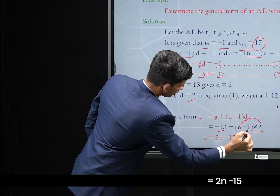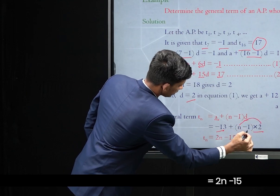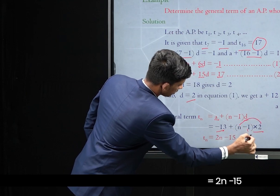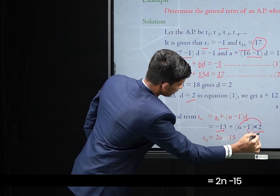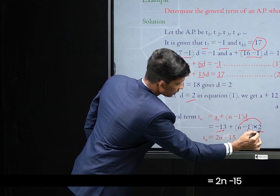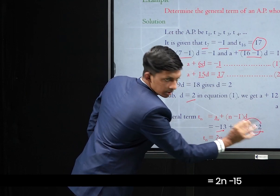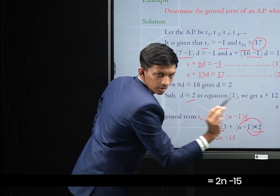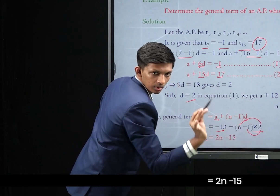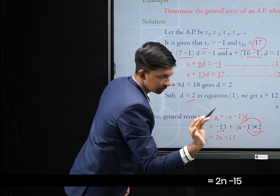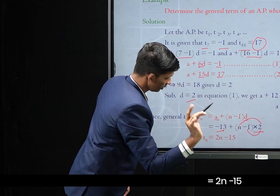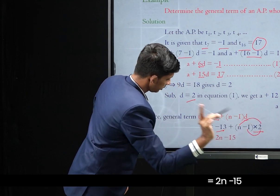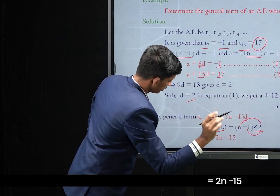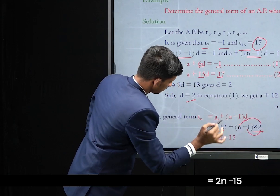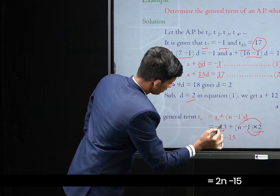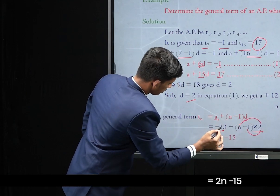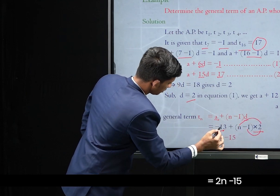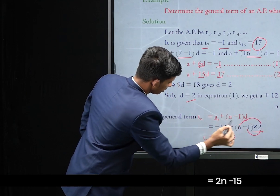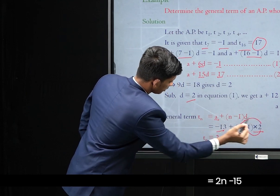ஈடு 2 n கழித்தல் 15.